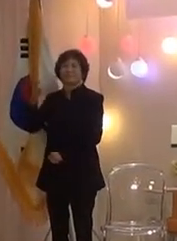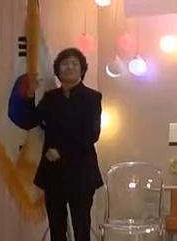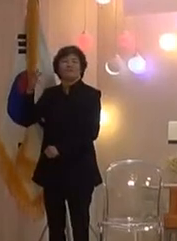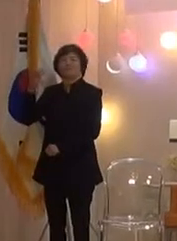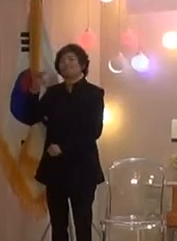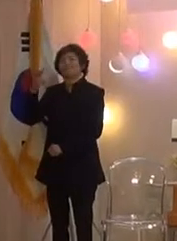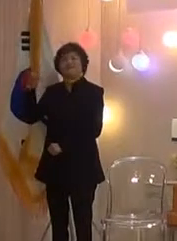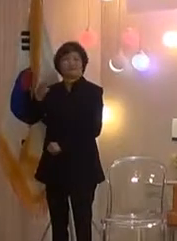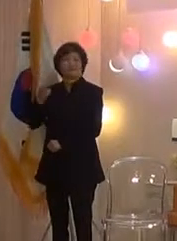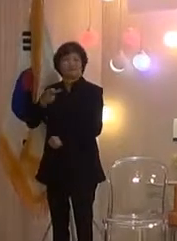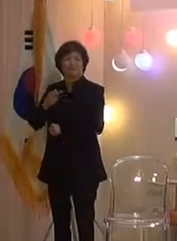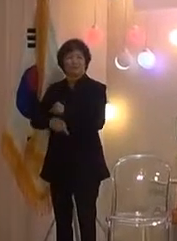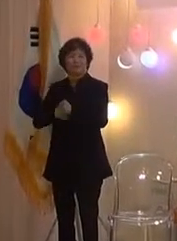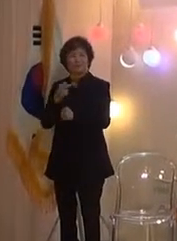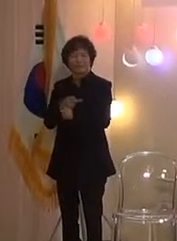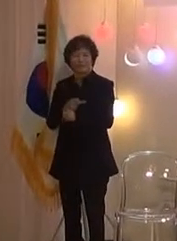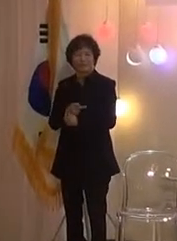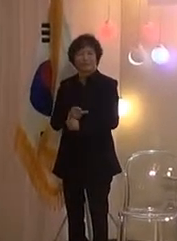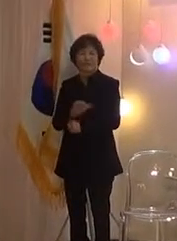2012년도에 제가